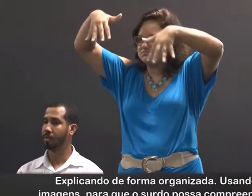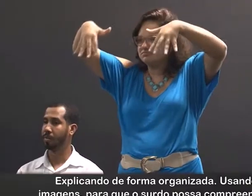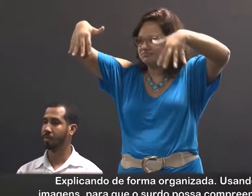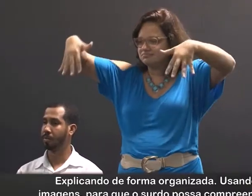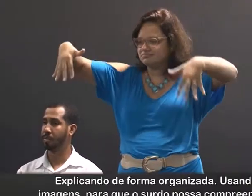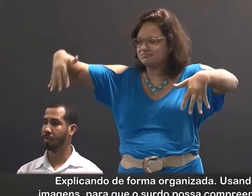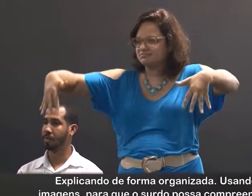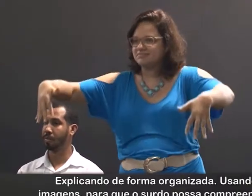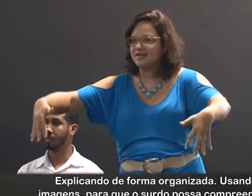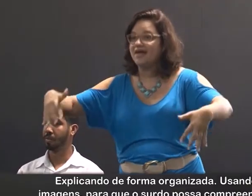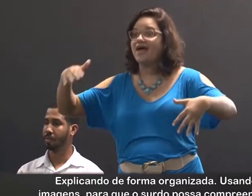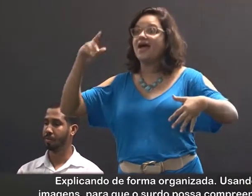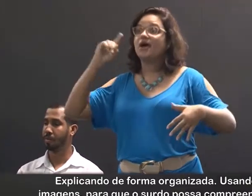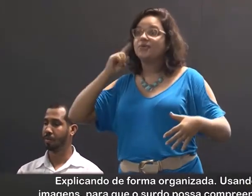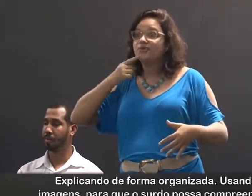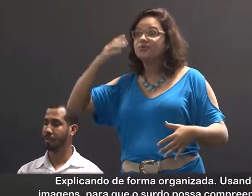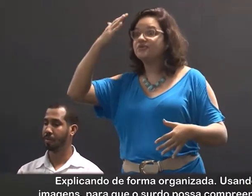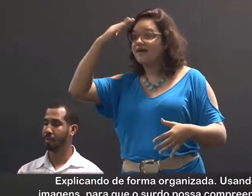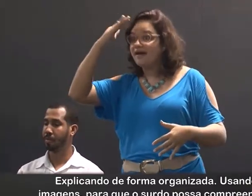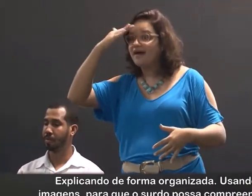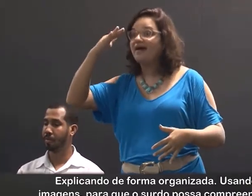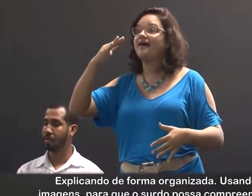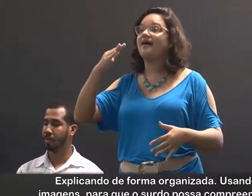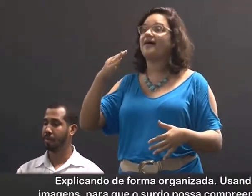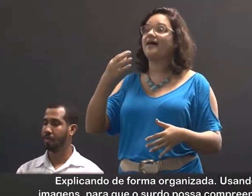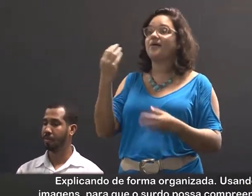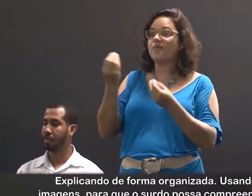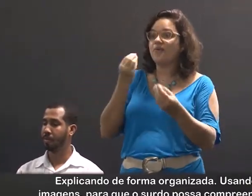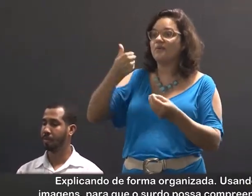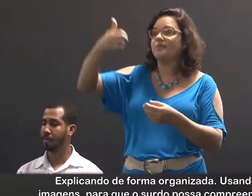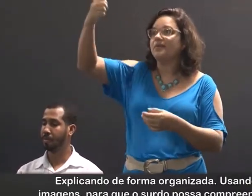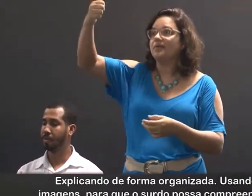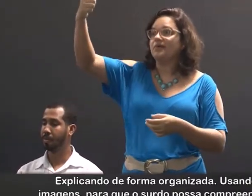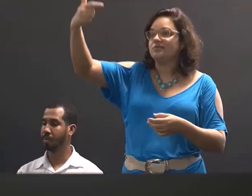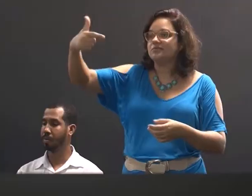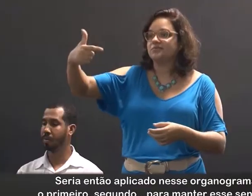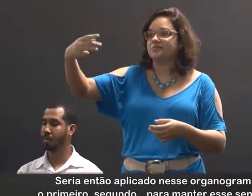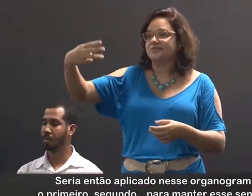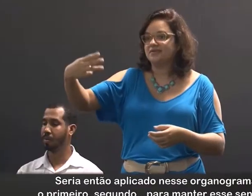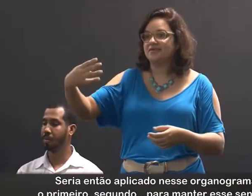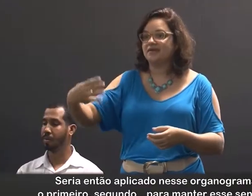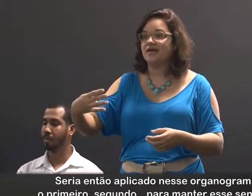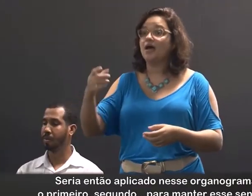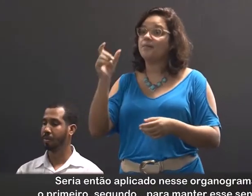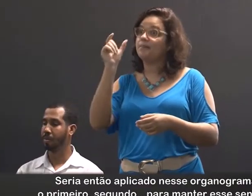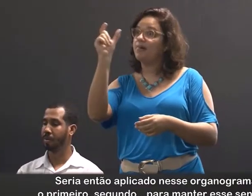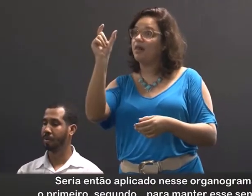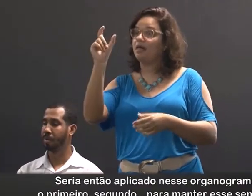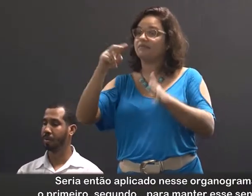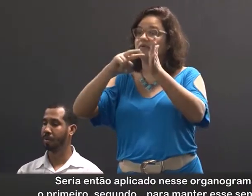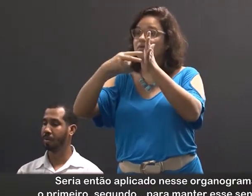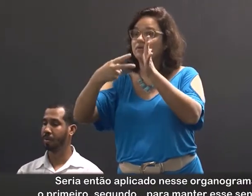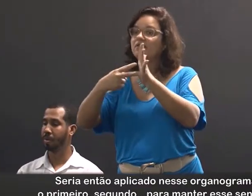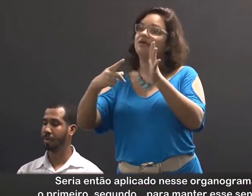de forma organizada, usando através de imagem, para que o surdo possa também compreender. Como, por exemplo, seria aplicado, né, nesse organograma, o primeiro, o